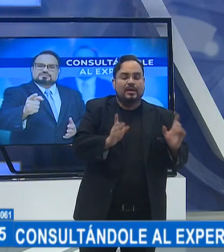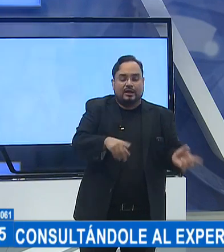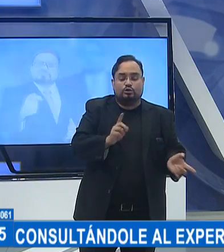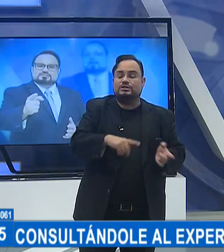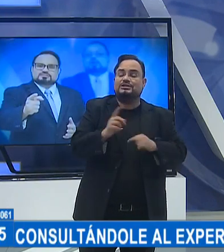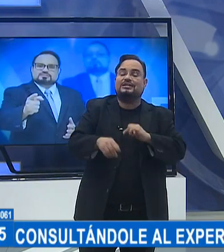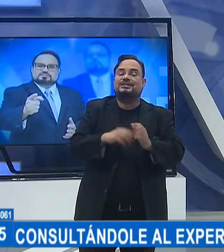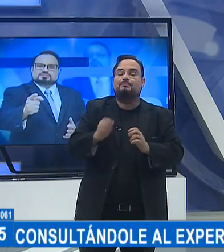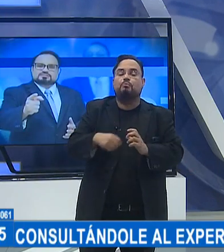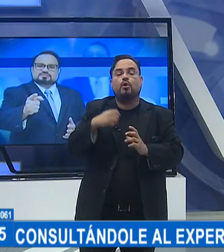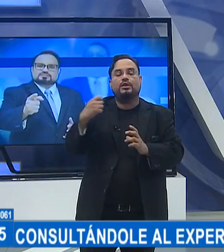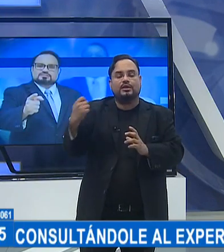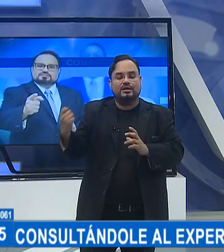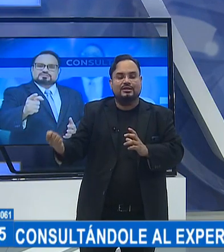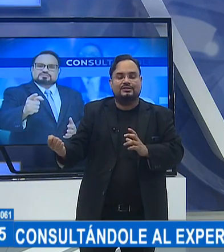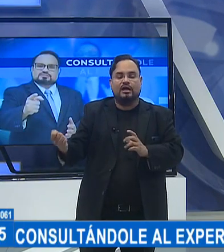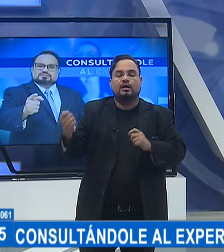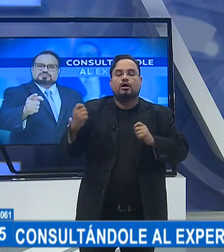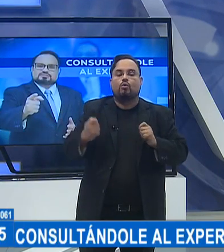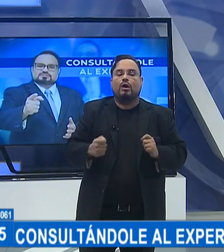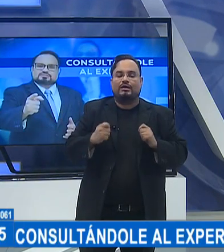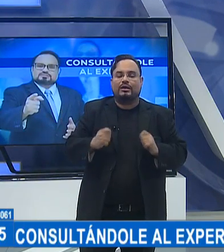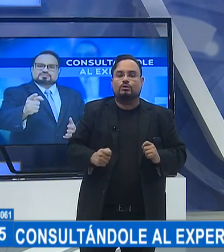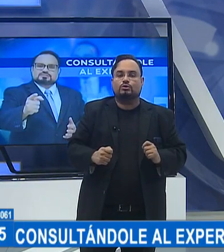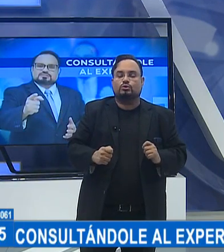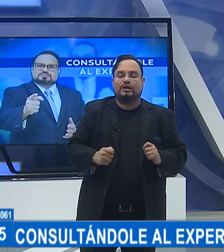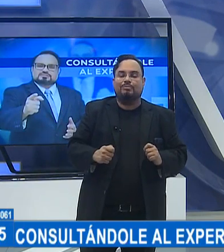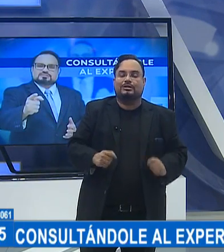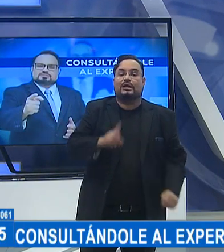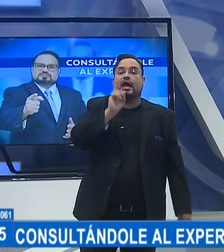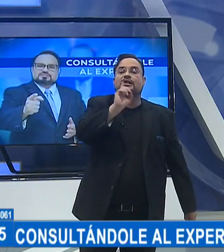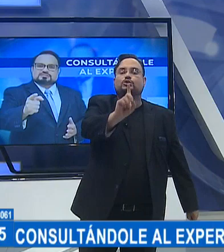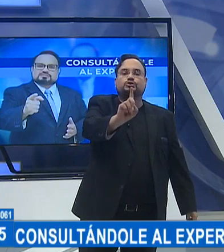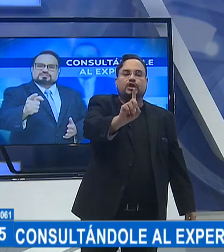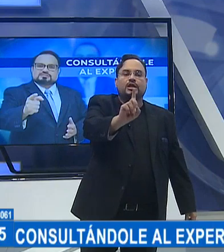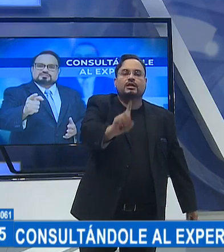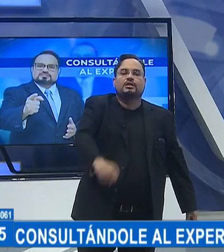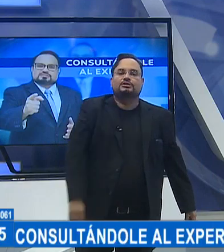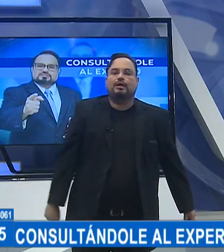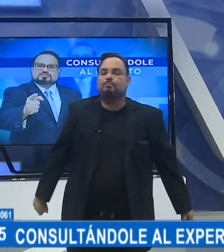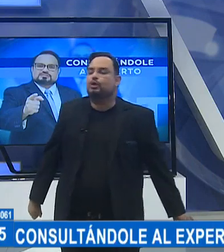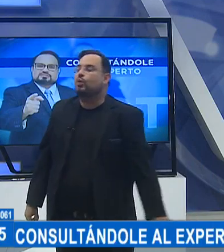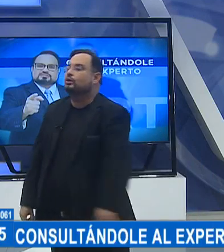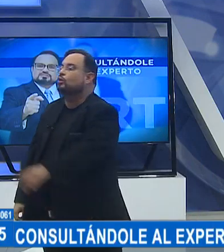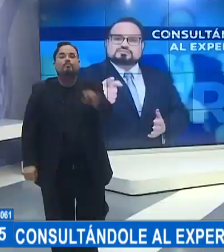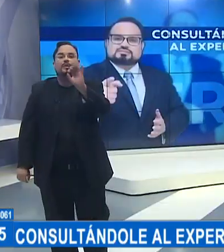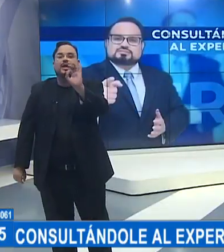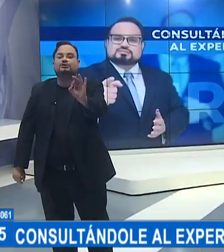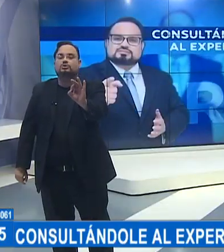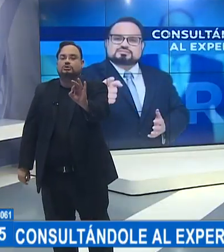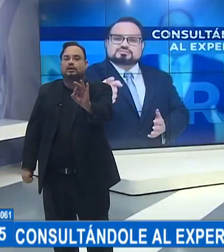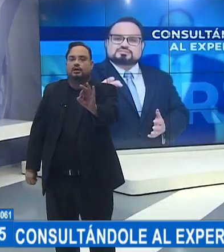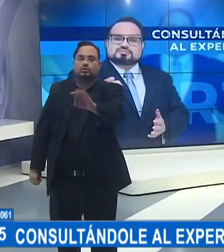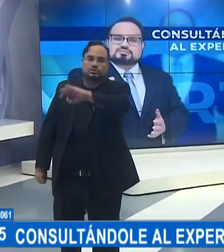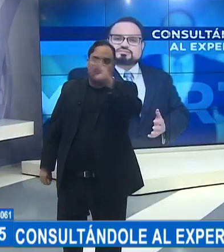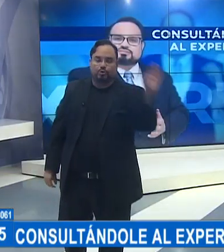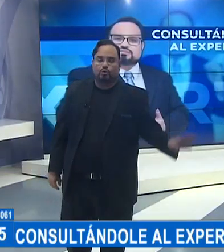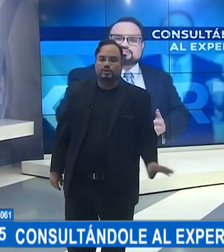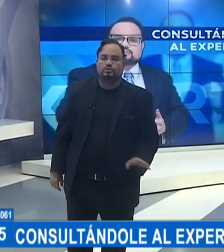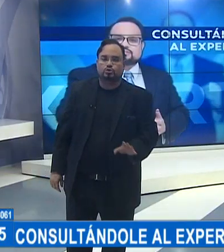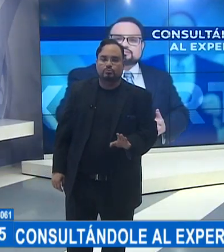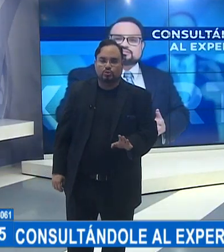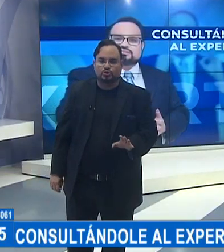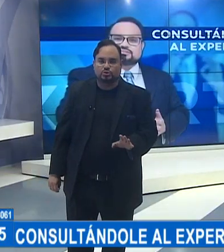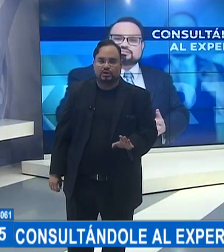Propiedad, entonces ya se puede iniciar cualquier otro trámite. Eso sí, siempre y cuando esos terrenos, que